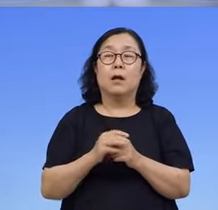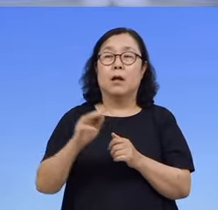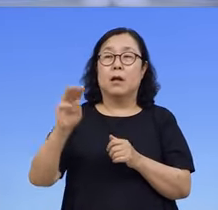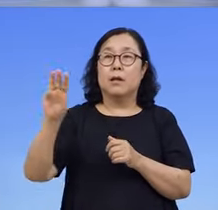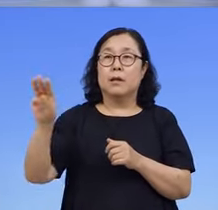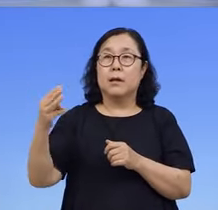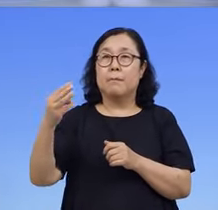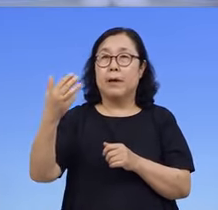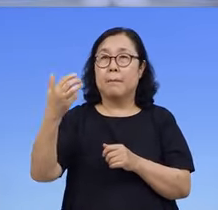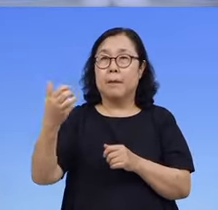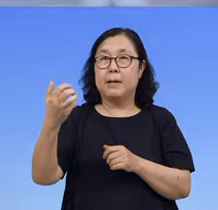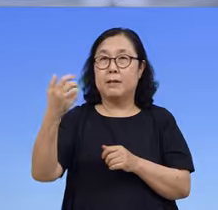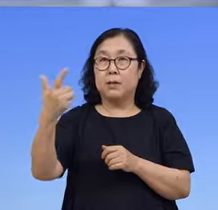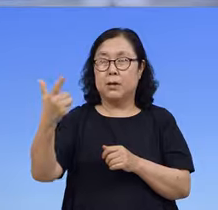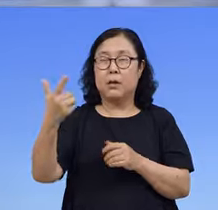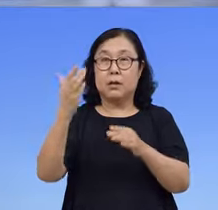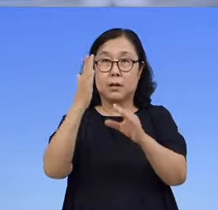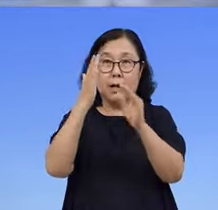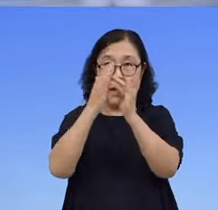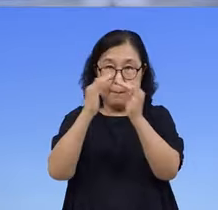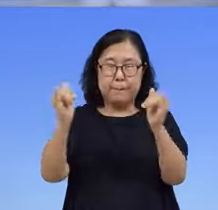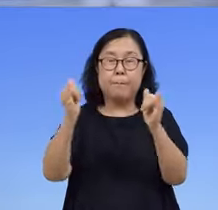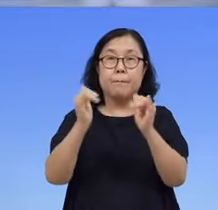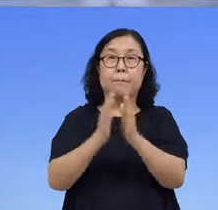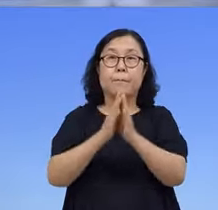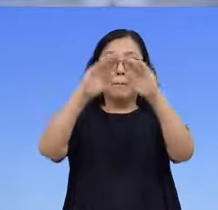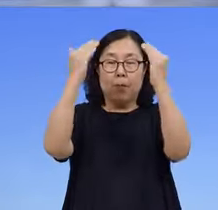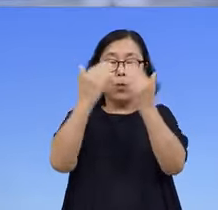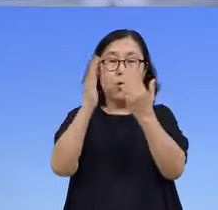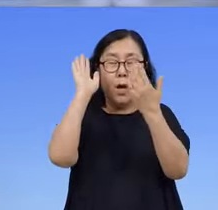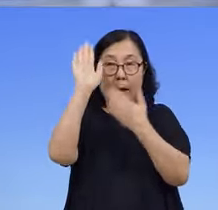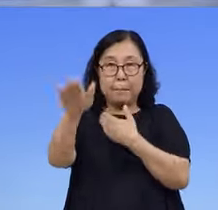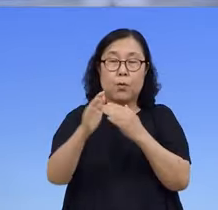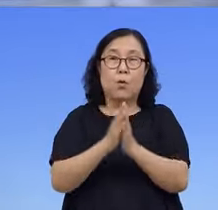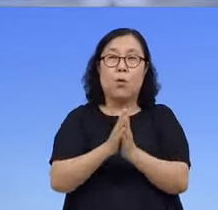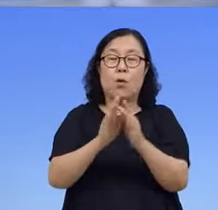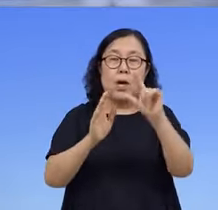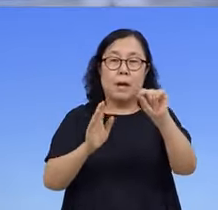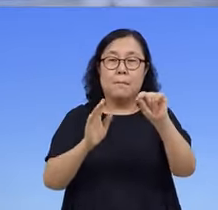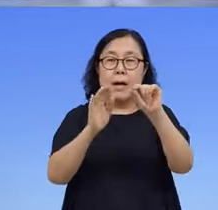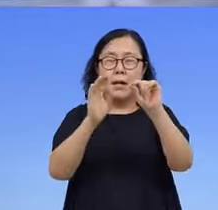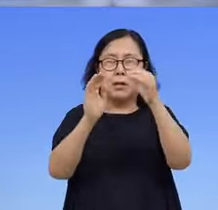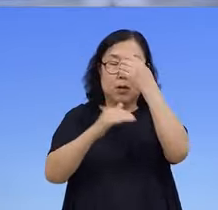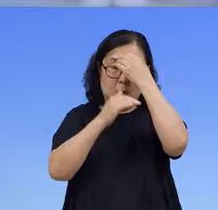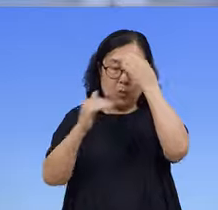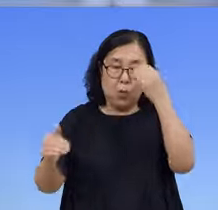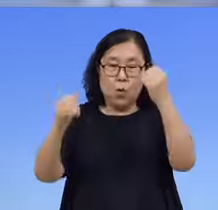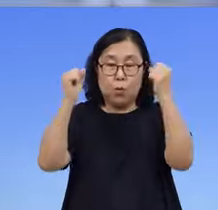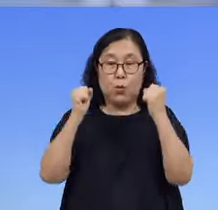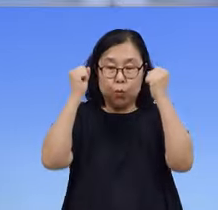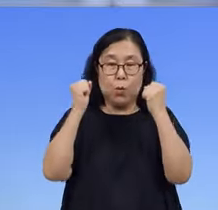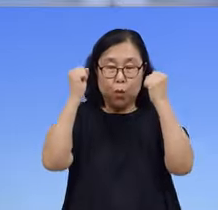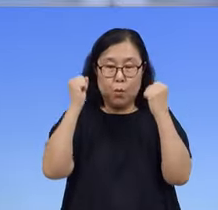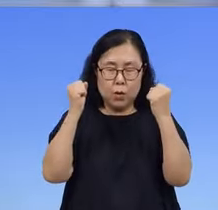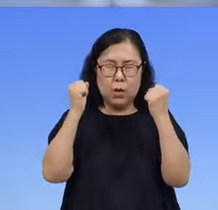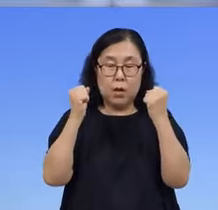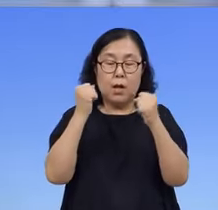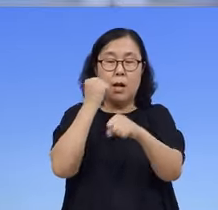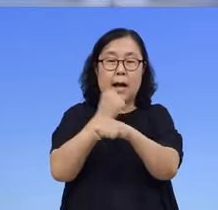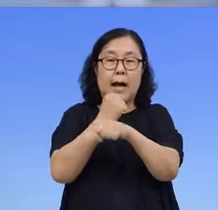300 몇십, 80 몇 분에 모두가 다 앞으로 하나님 이제 1만 성도 파송 운동, 이 이벤트가 아니라